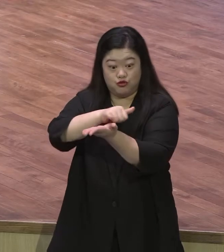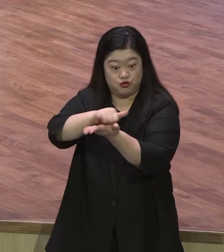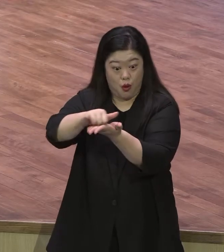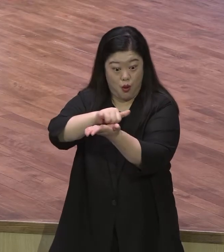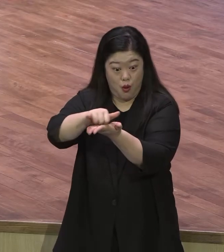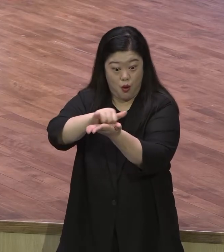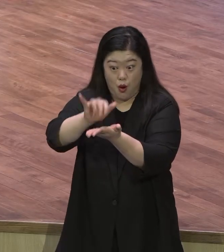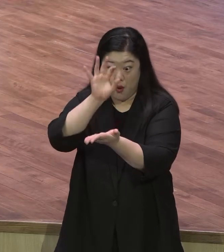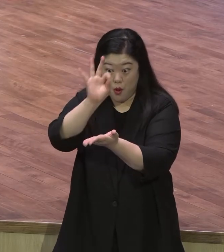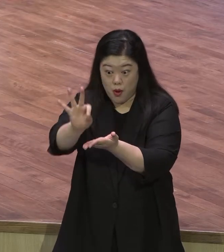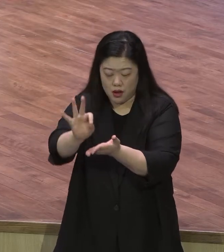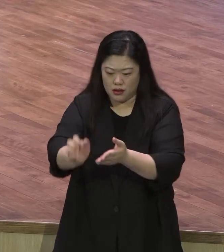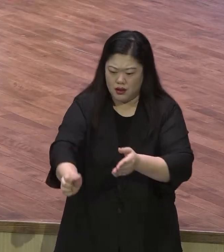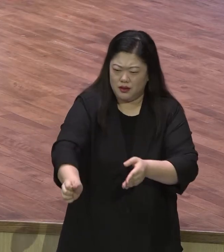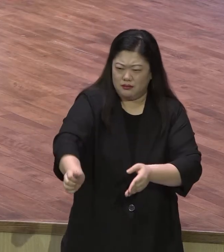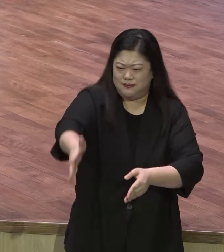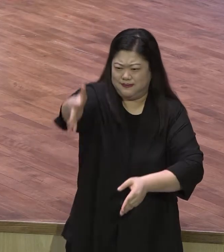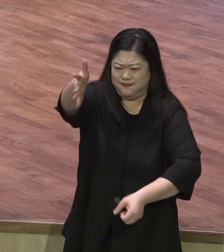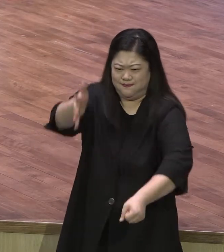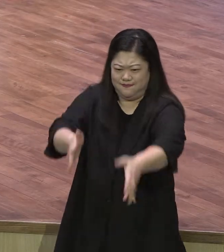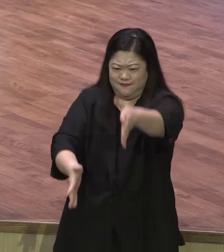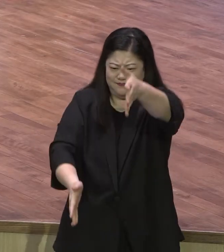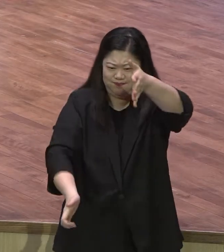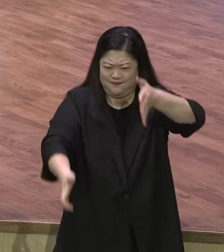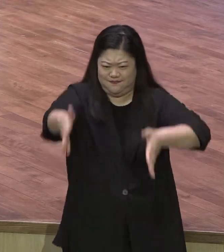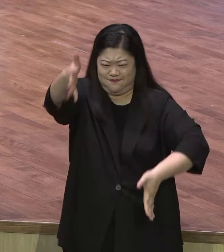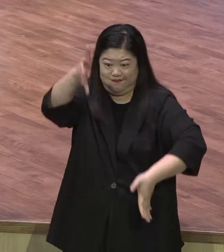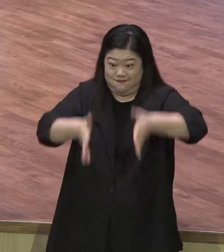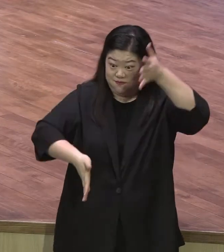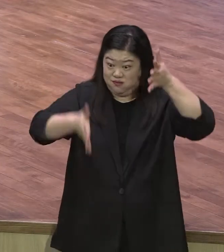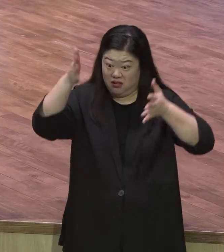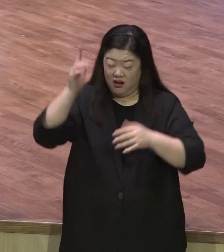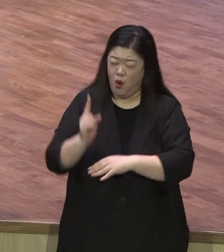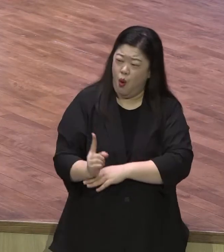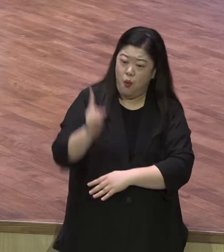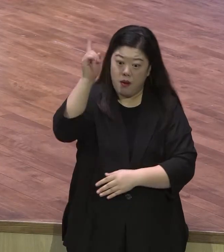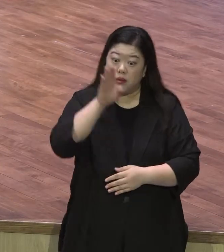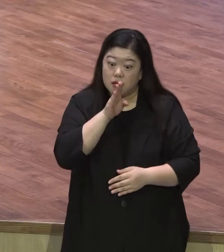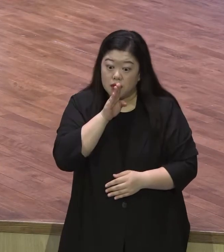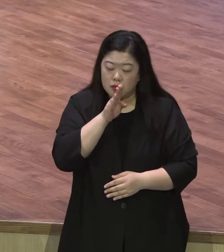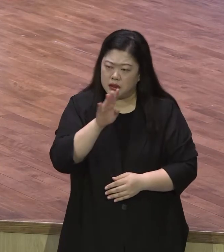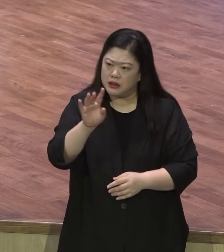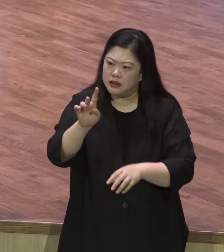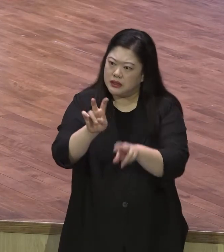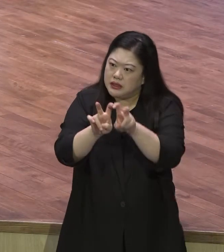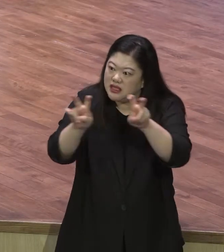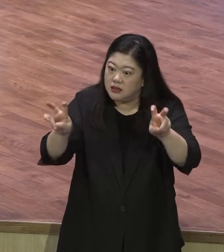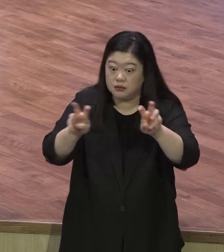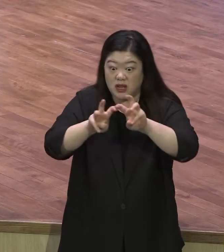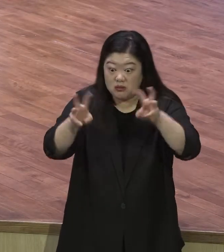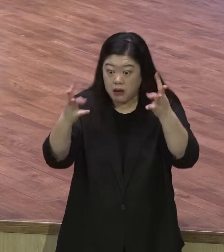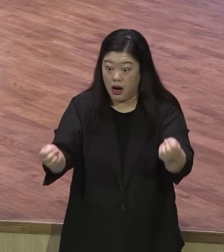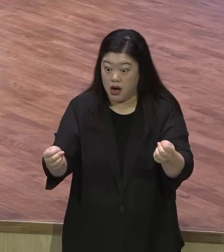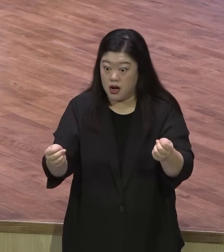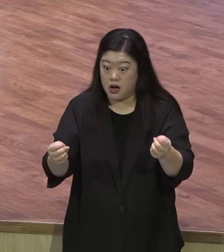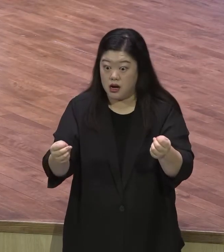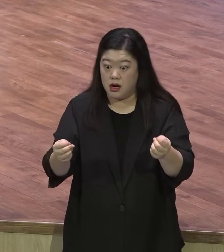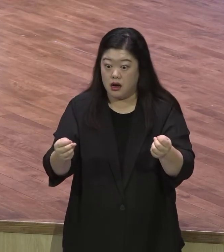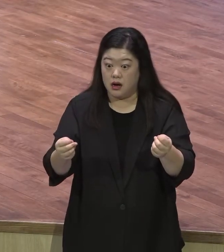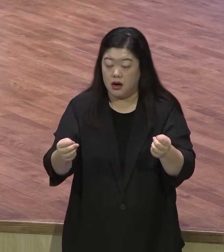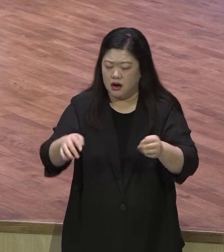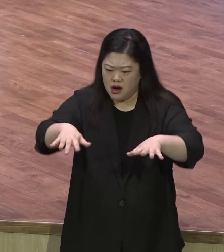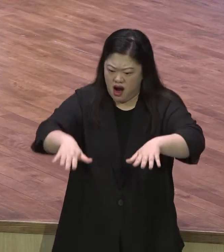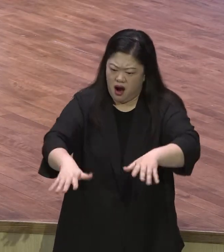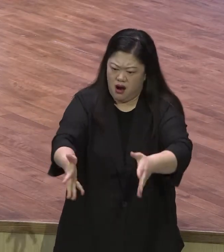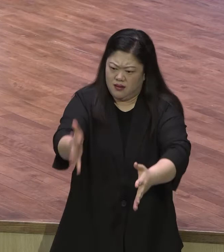고청 메나탄 어떻게 그렇게 많은 빌딩 빌딩 들이 들이 한 한 번에 번에 그렇게 그렇게 많이 많이 한층 한층